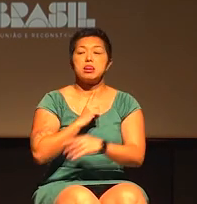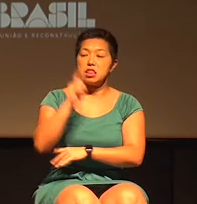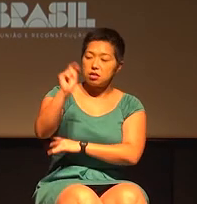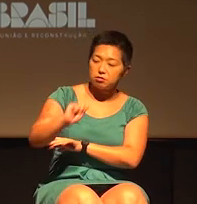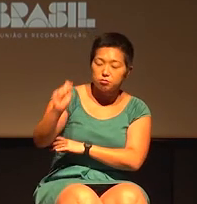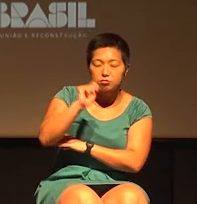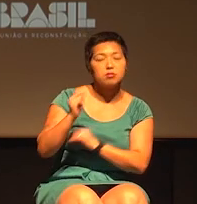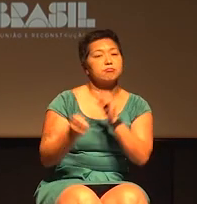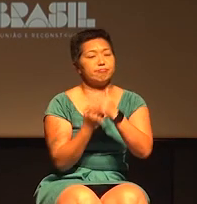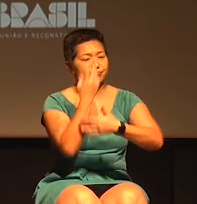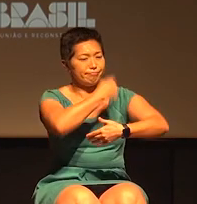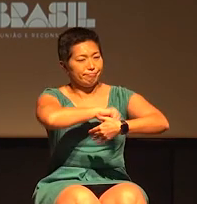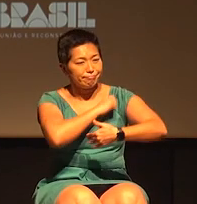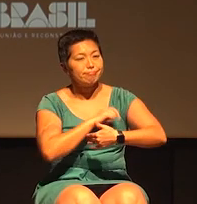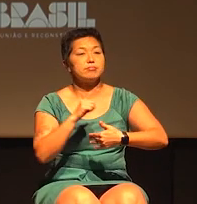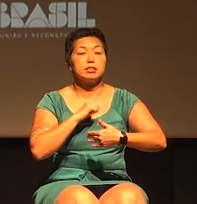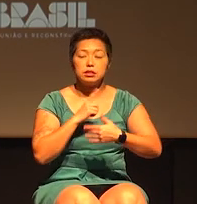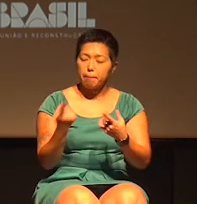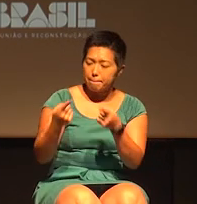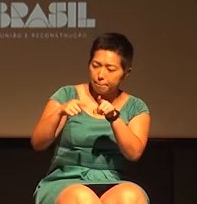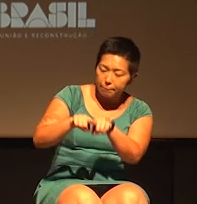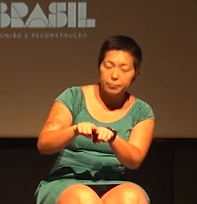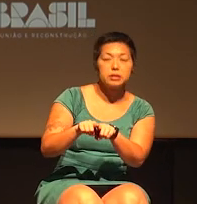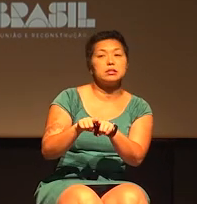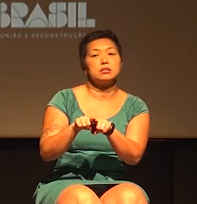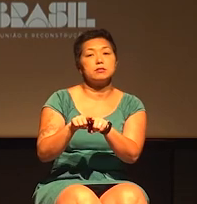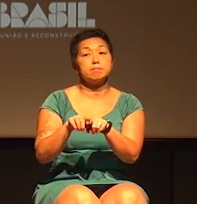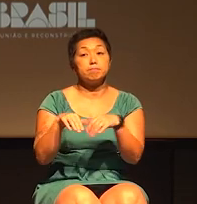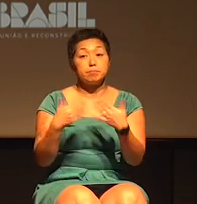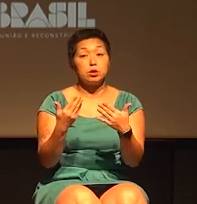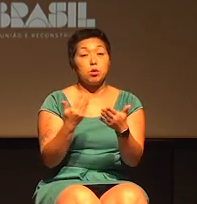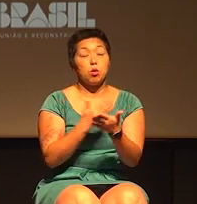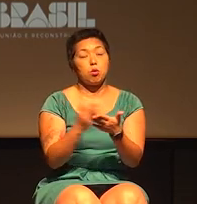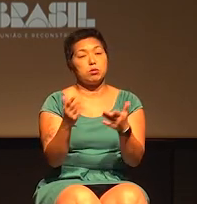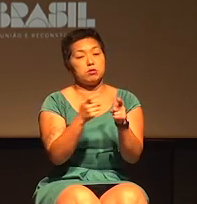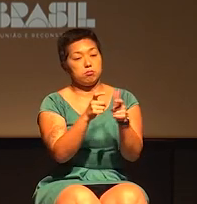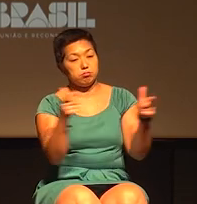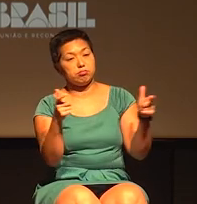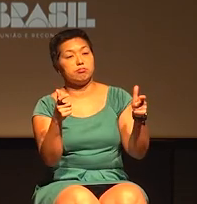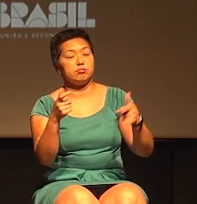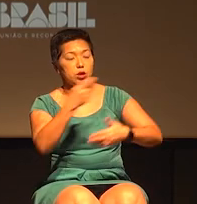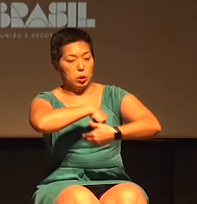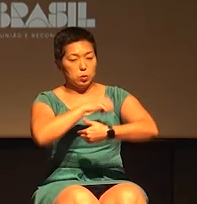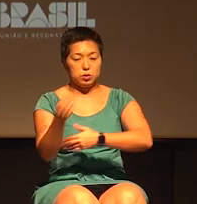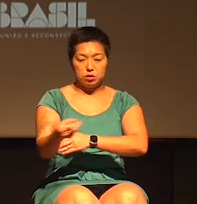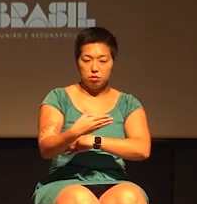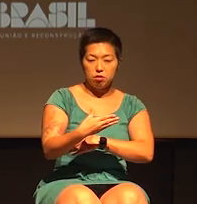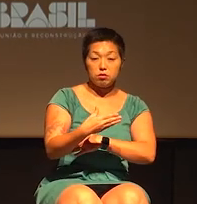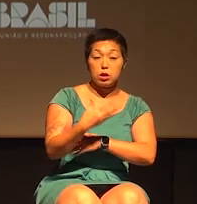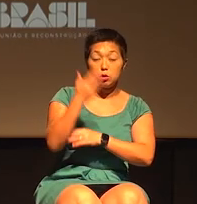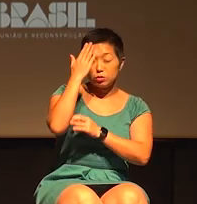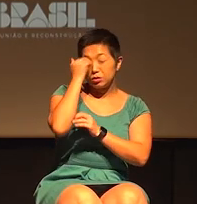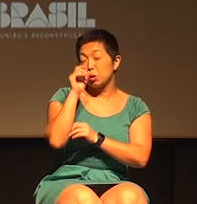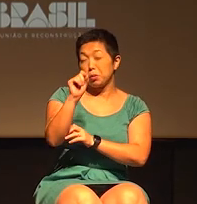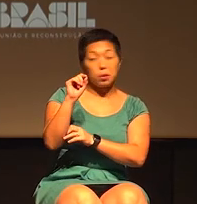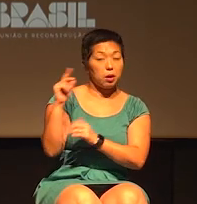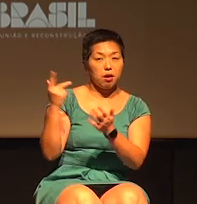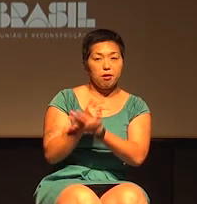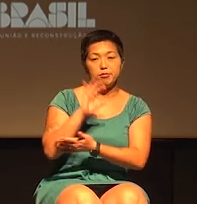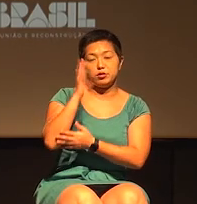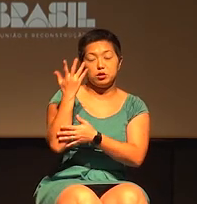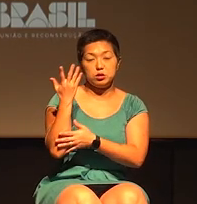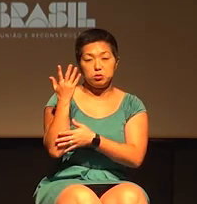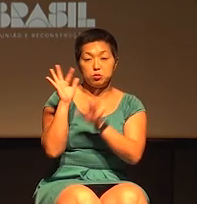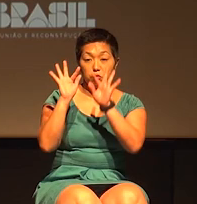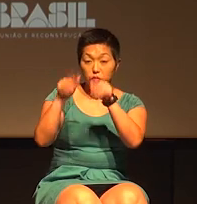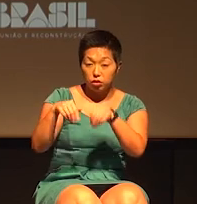Vamos fazer uma cozinha vamos fazer essa parceria aí começava uma cozinha nova eu sei que no final das contas um dia a gente tava